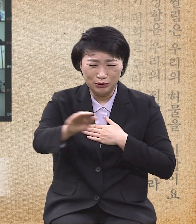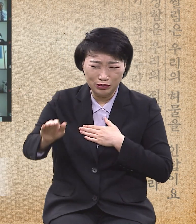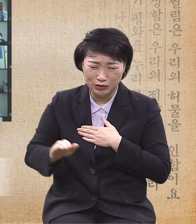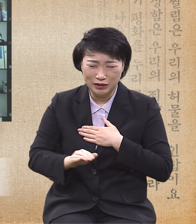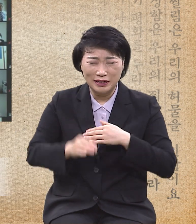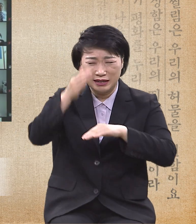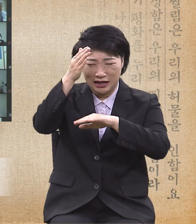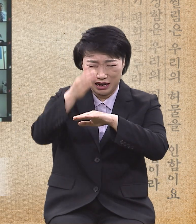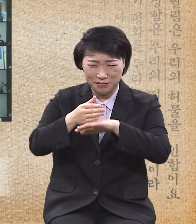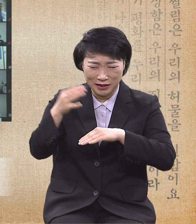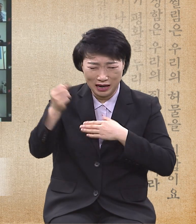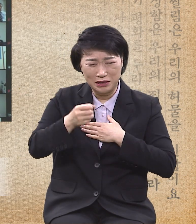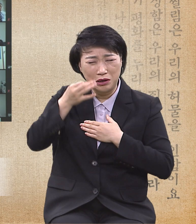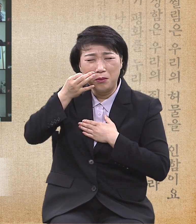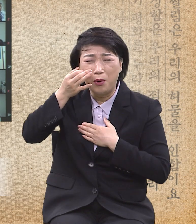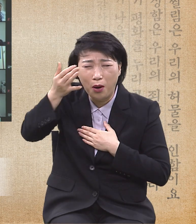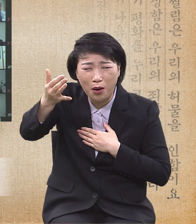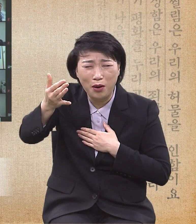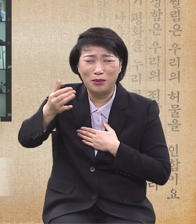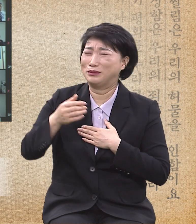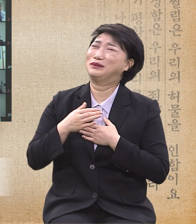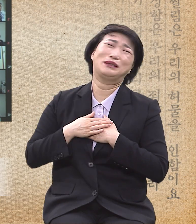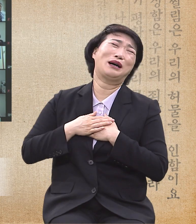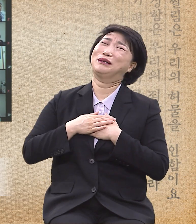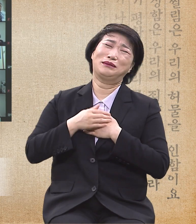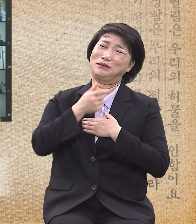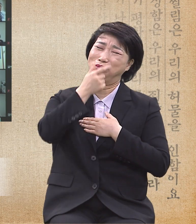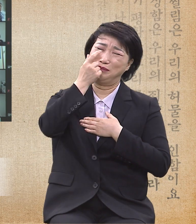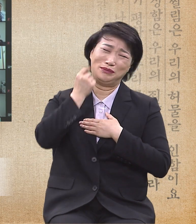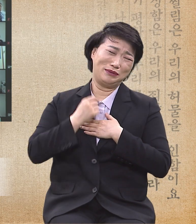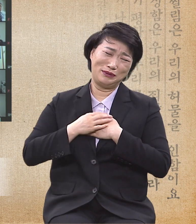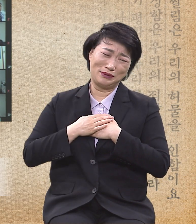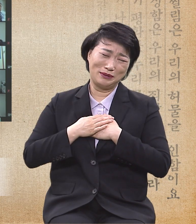우리는 감사로 표현을 다 할 수 없습니다.